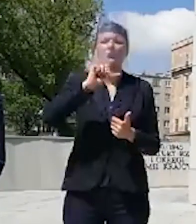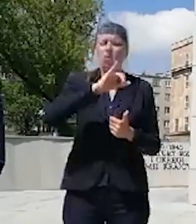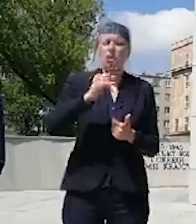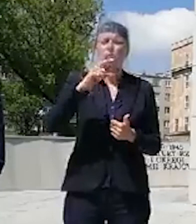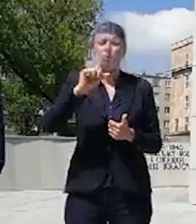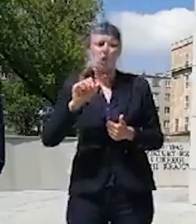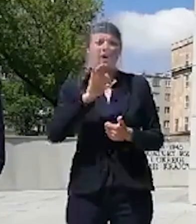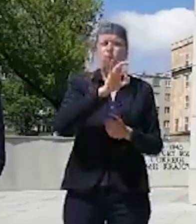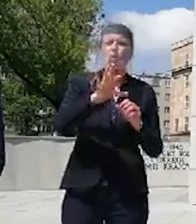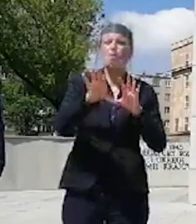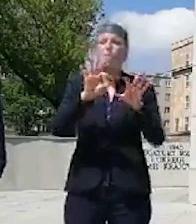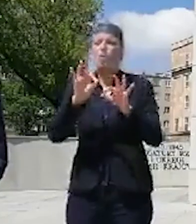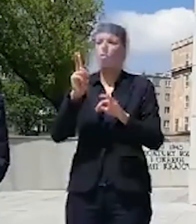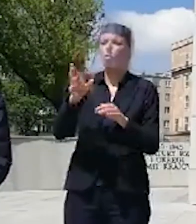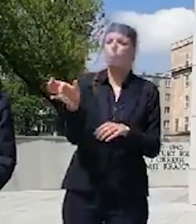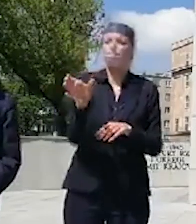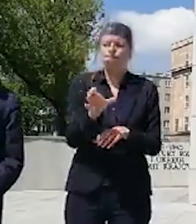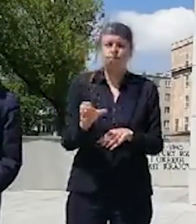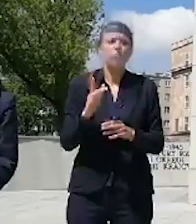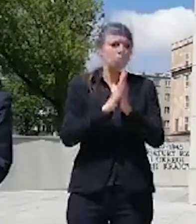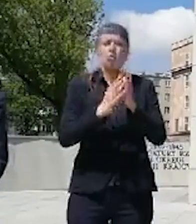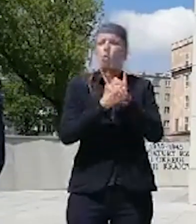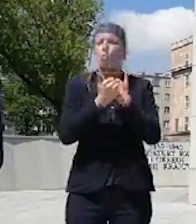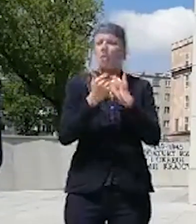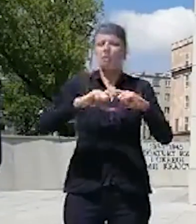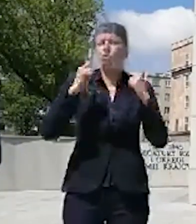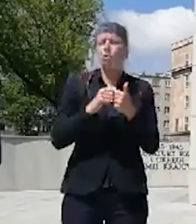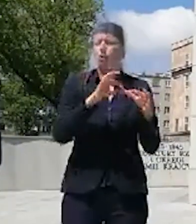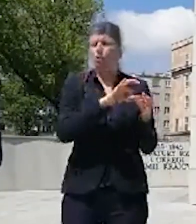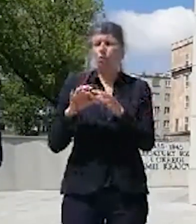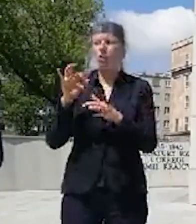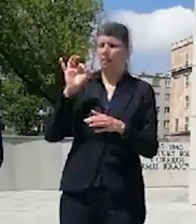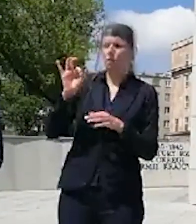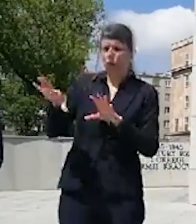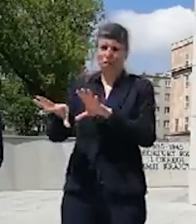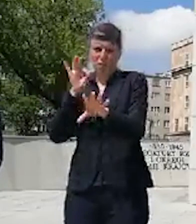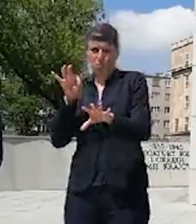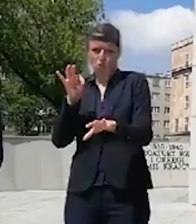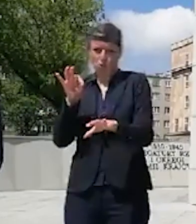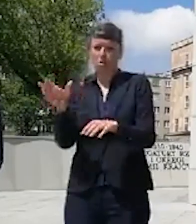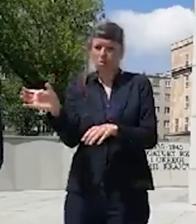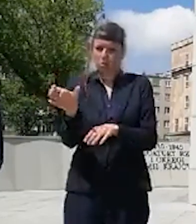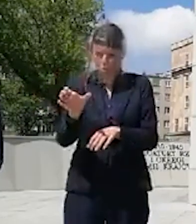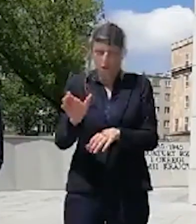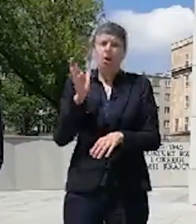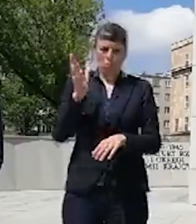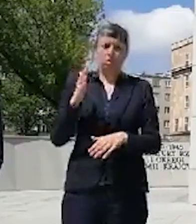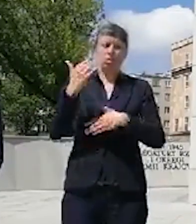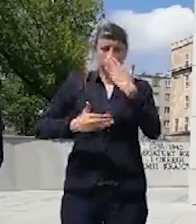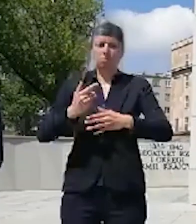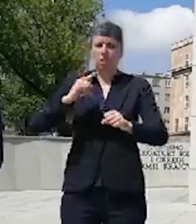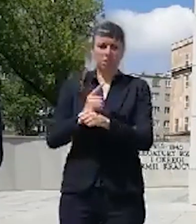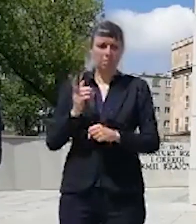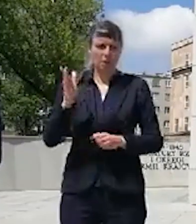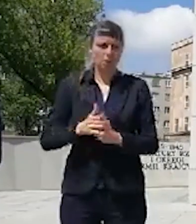tym powołaniem, o wszystkie dane prawne, które temu powołaniu towarzyszyły i wtedy będziemy podejmować decyzję. Prezydent